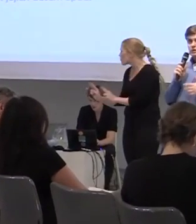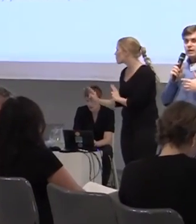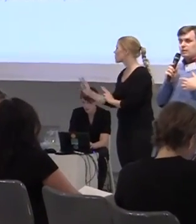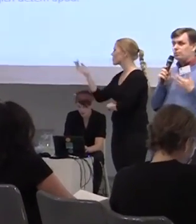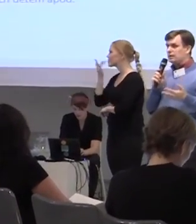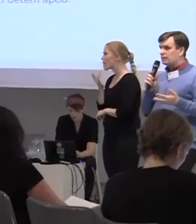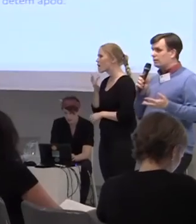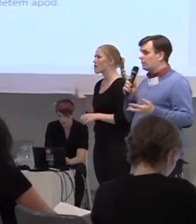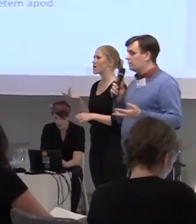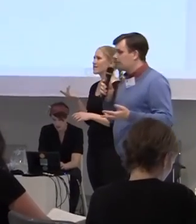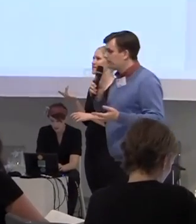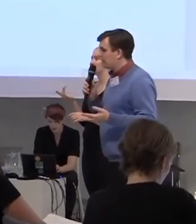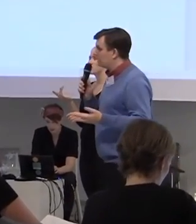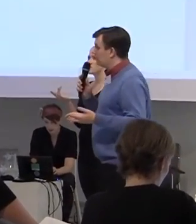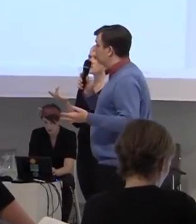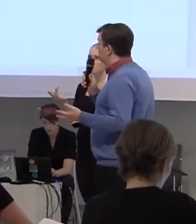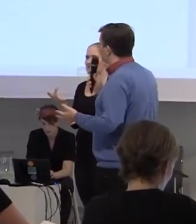jak může být